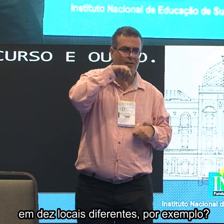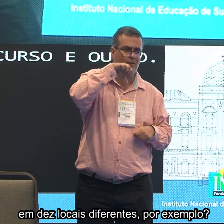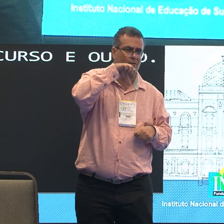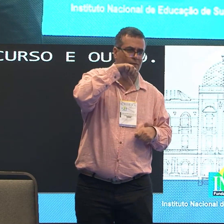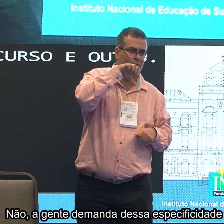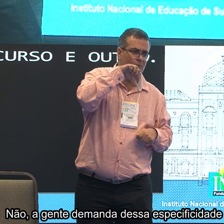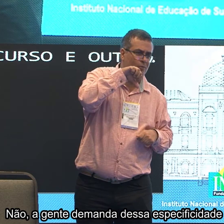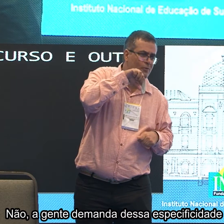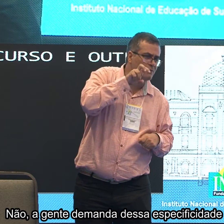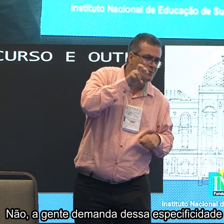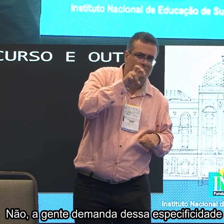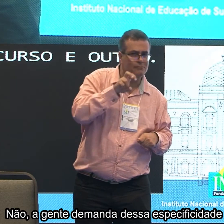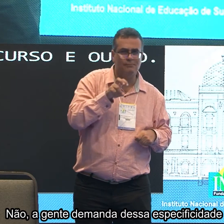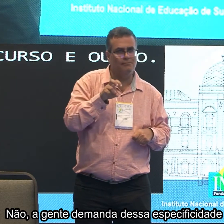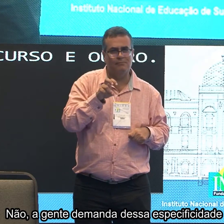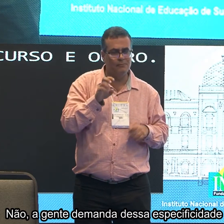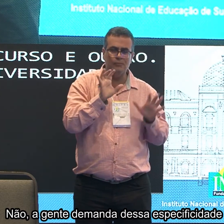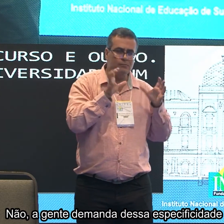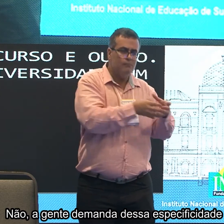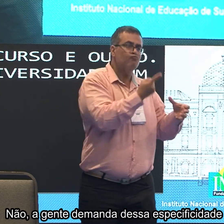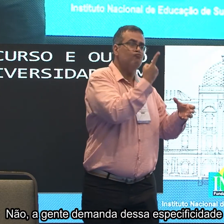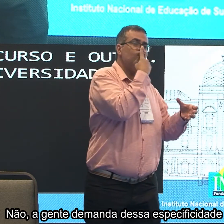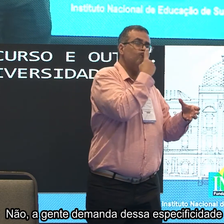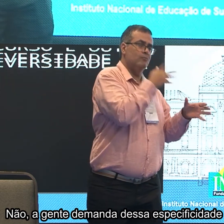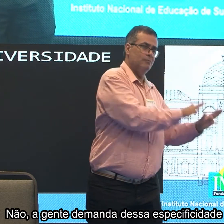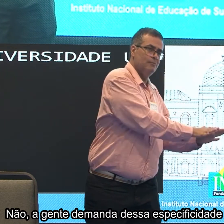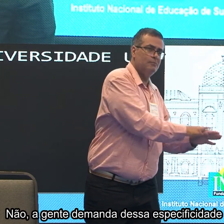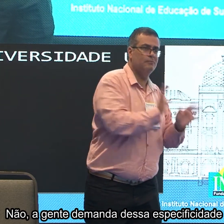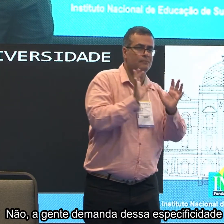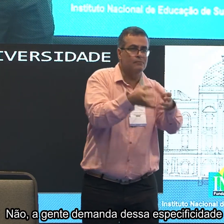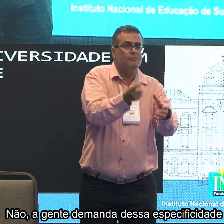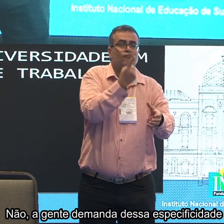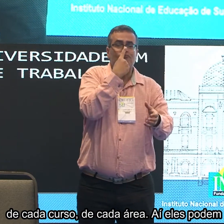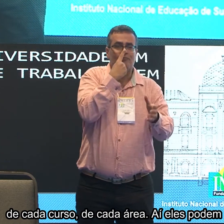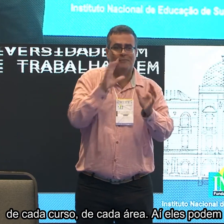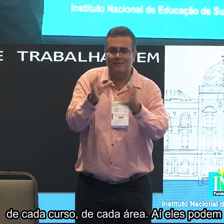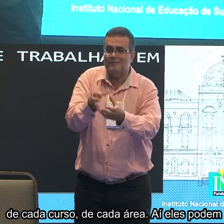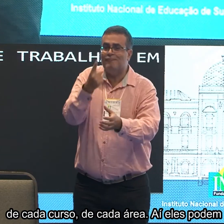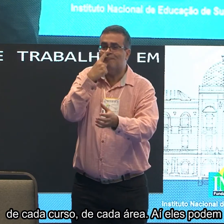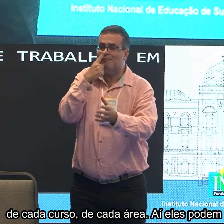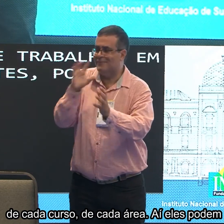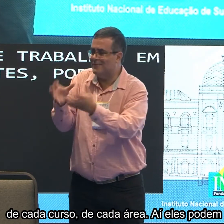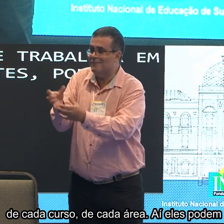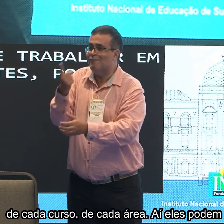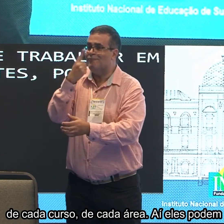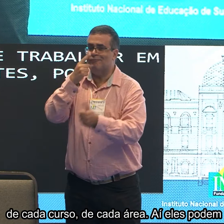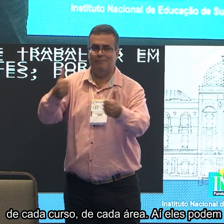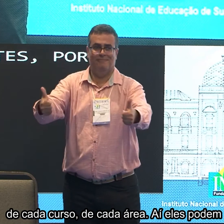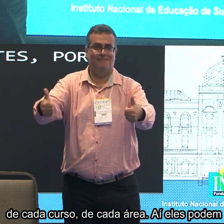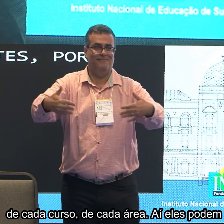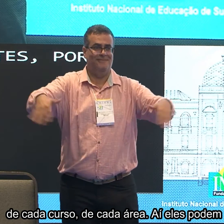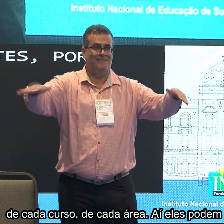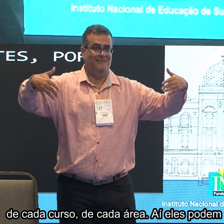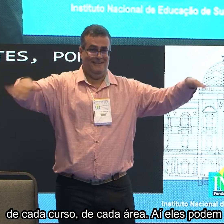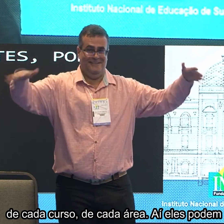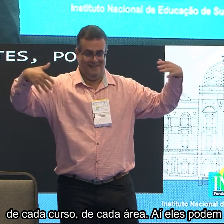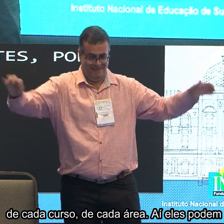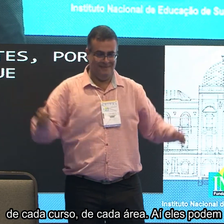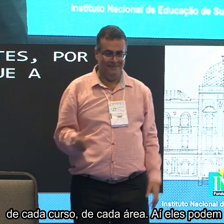exemplo? Não, porque a gente demanda dessa especificidade de cada curso, de cada área. E aí eles